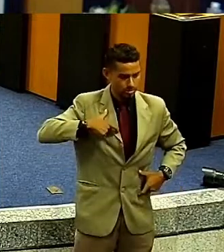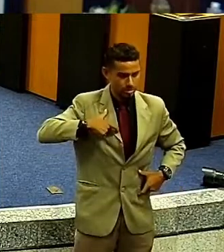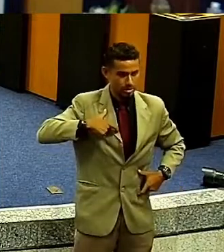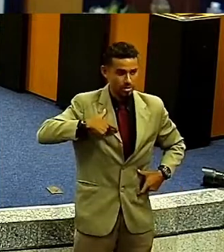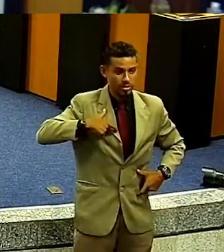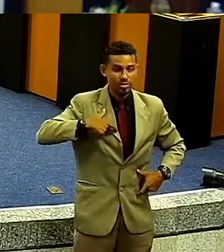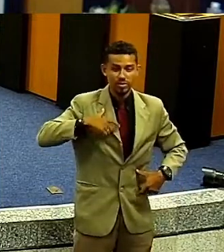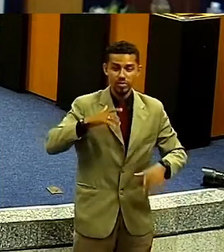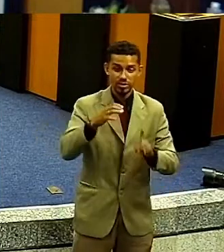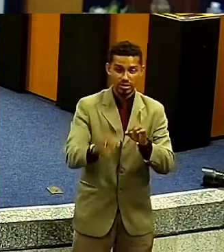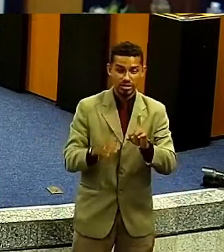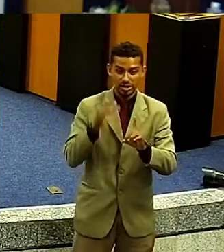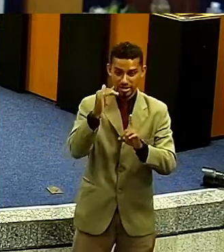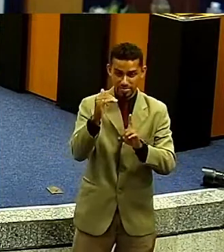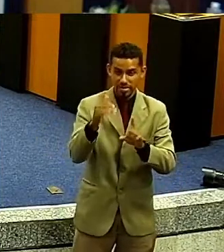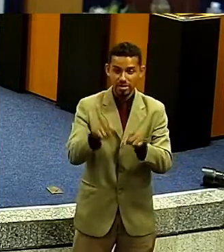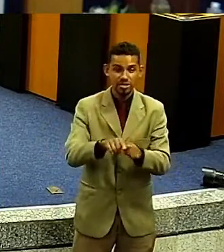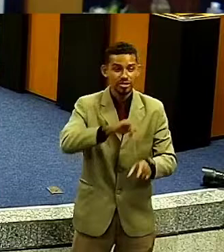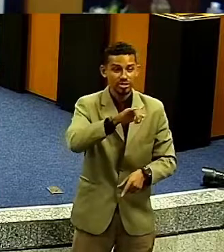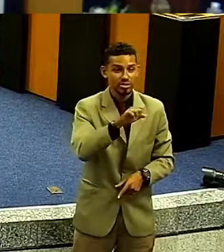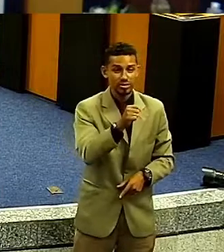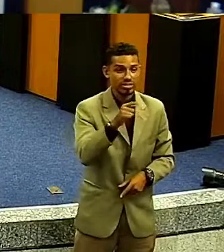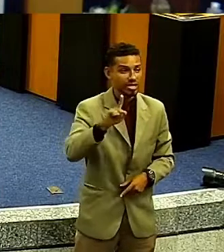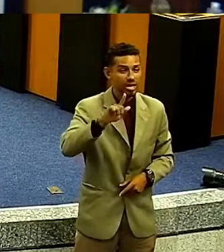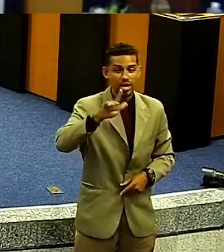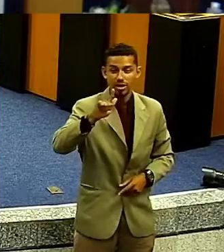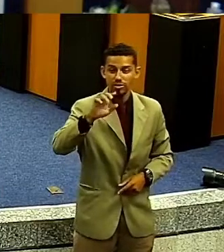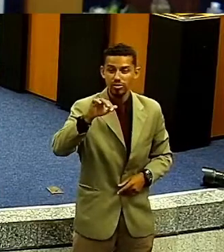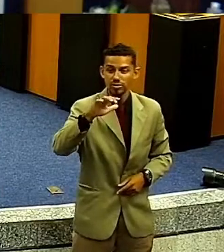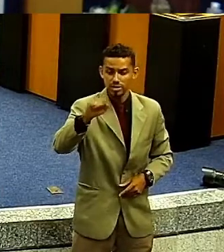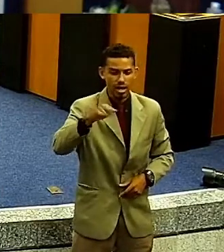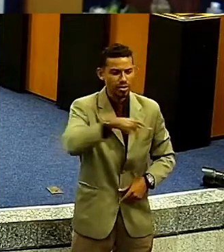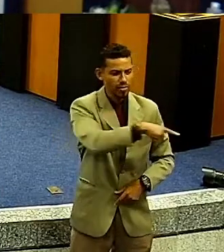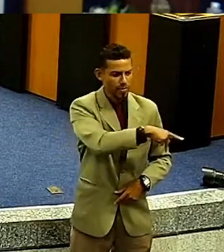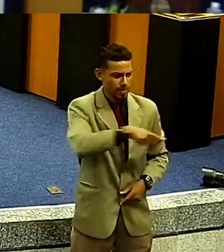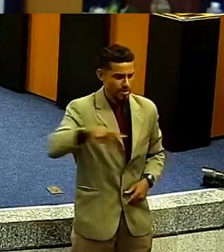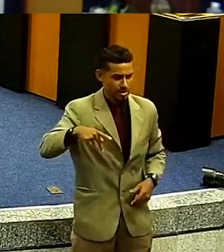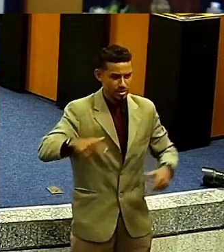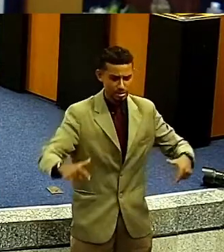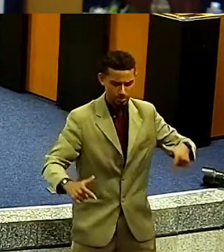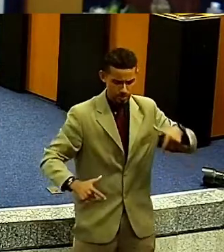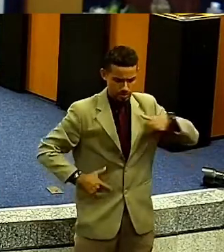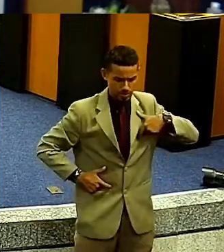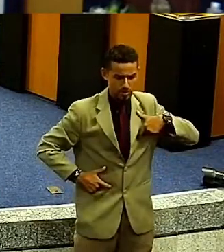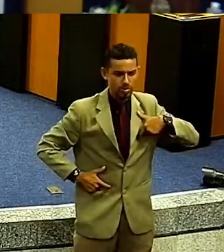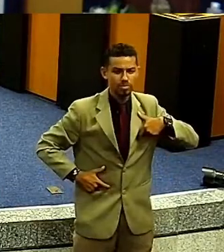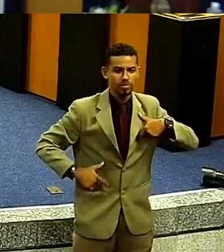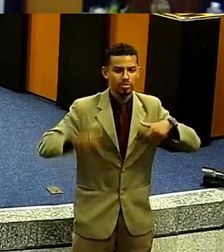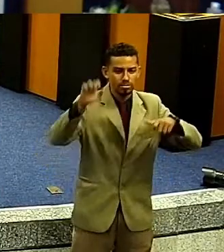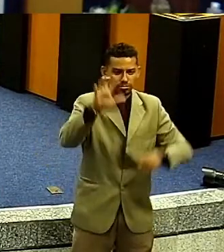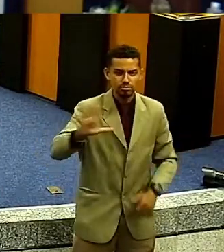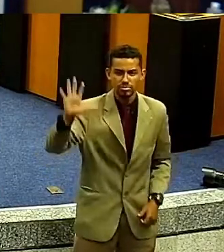Desembargador José Gonçalo de Souza Filho como presidente desta corte